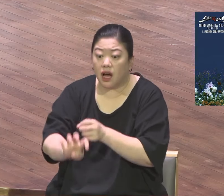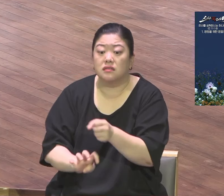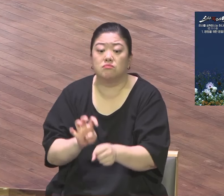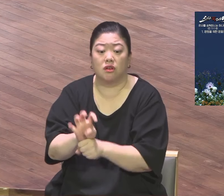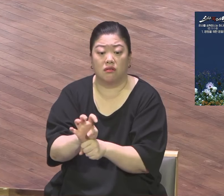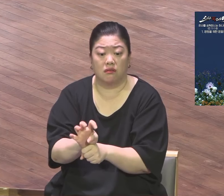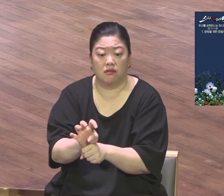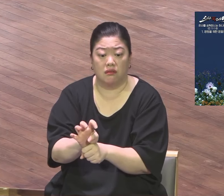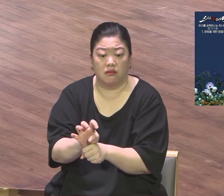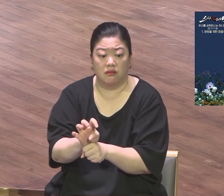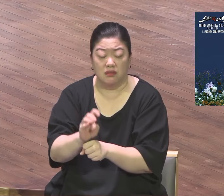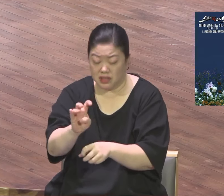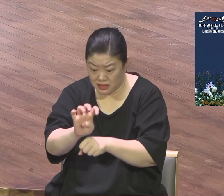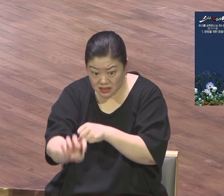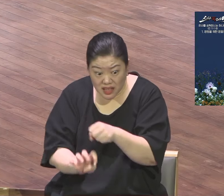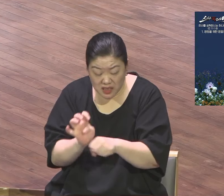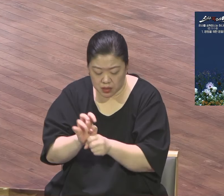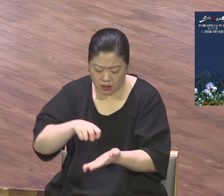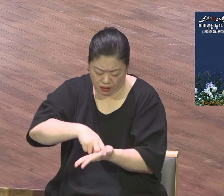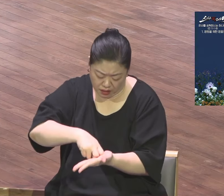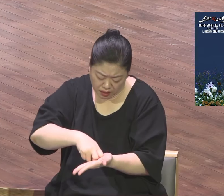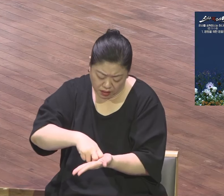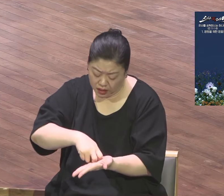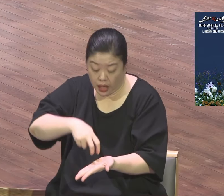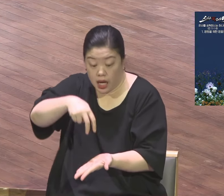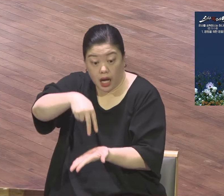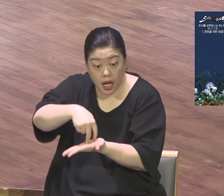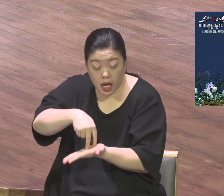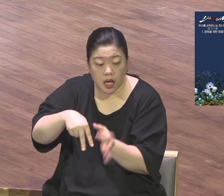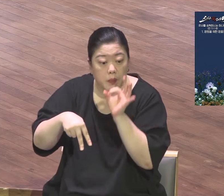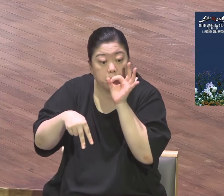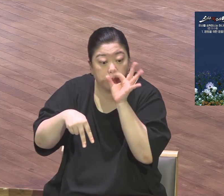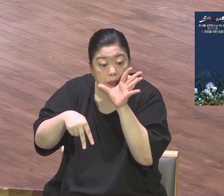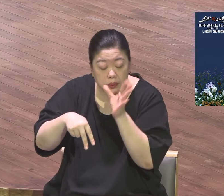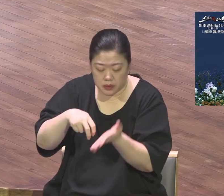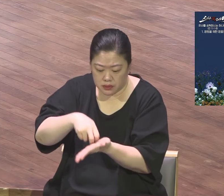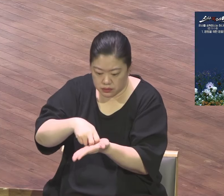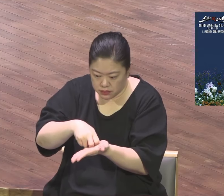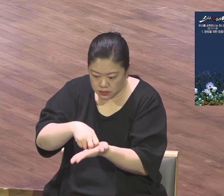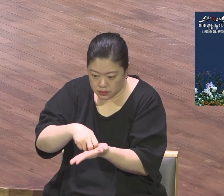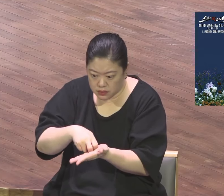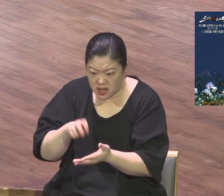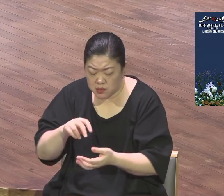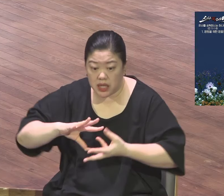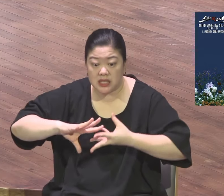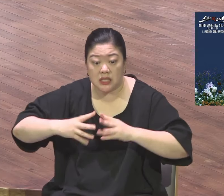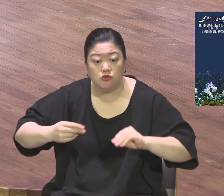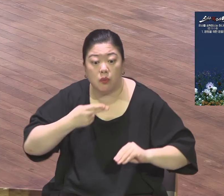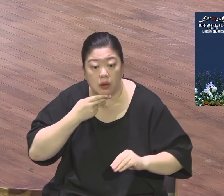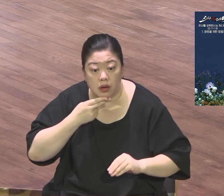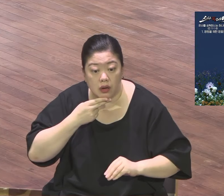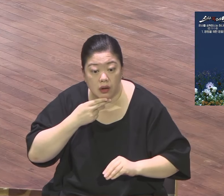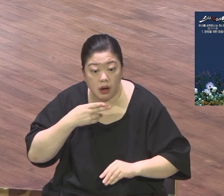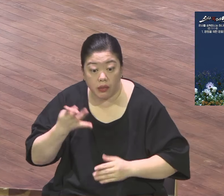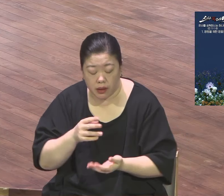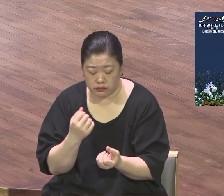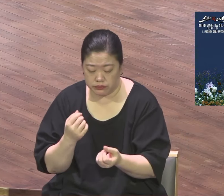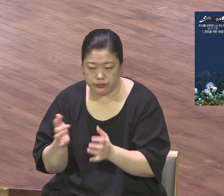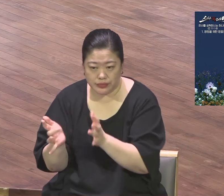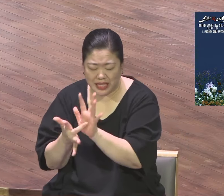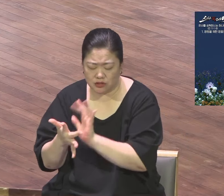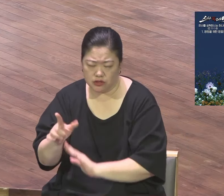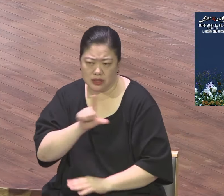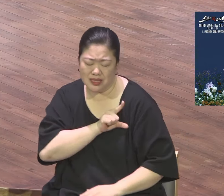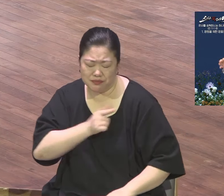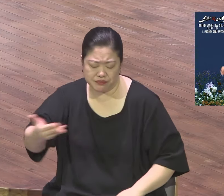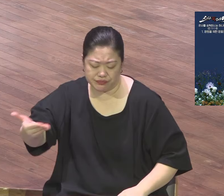태어나서 일어나 본 적도 걸어본 적도 없는데 이 나사렛 예수 이름으로 일어나는 게 벌떼 일어나 버렸어요.